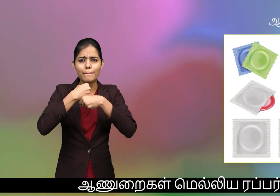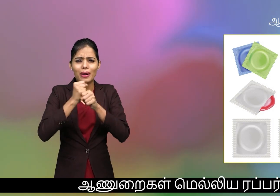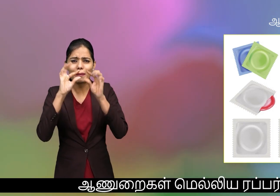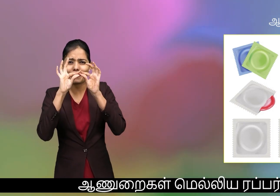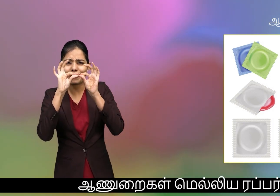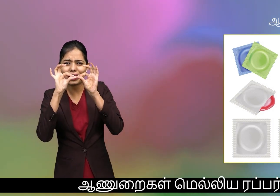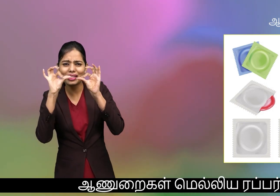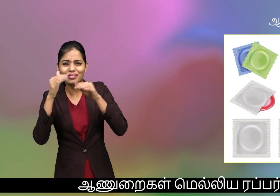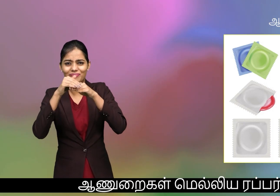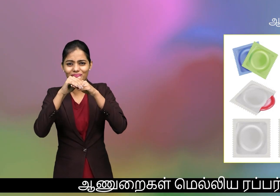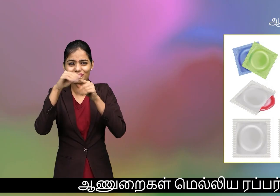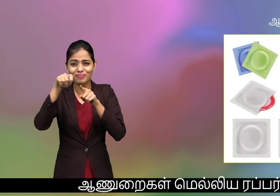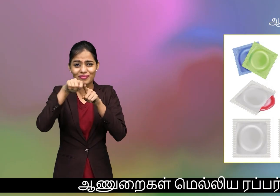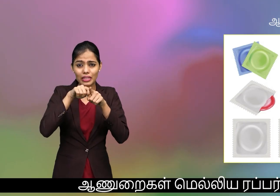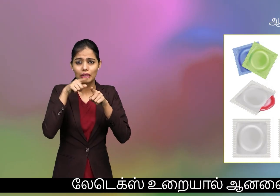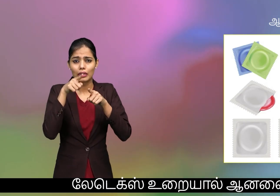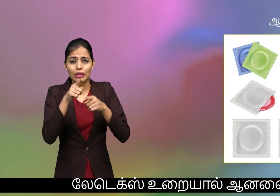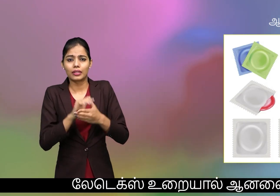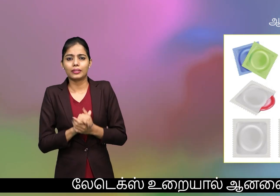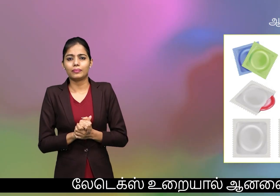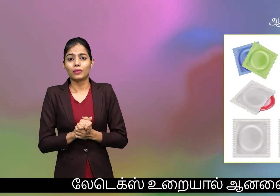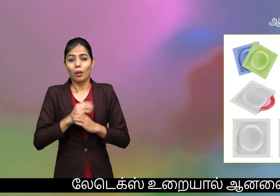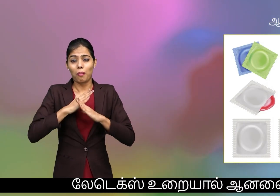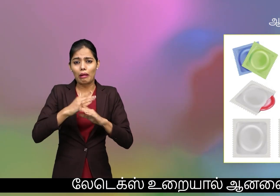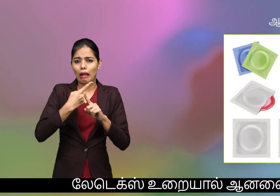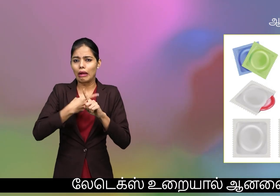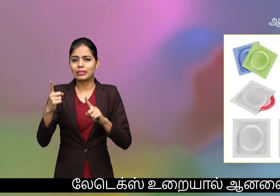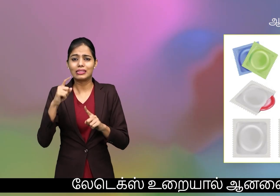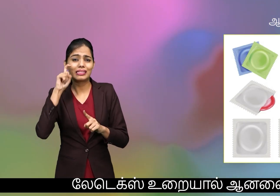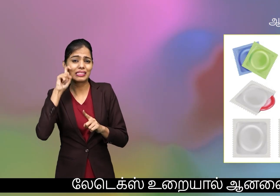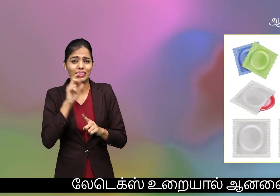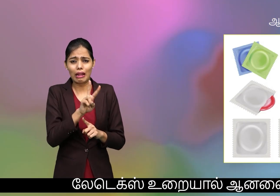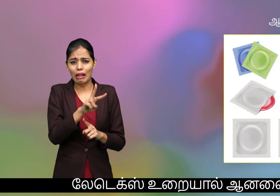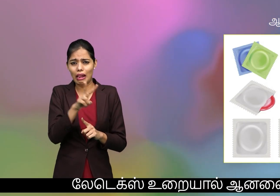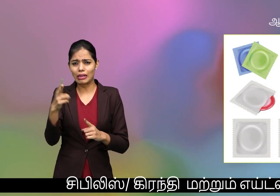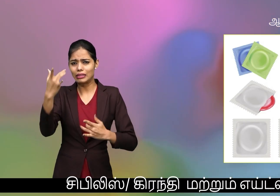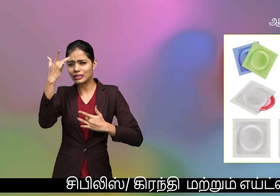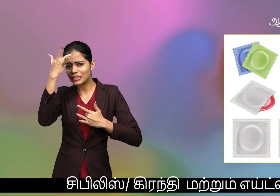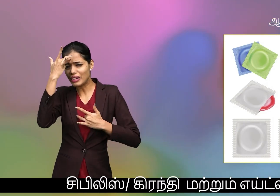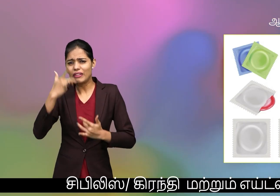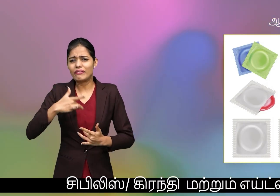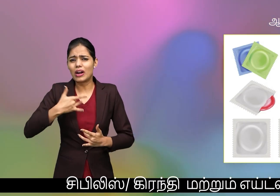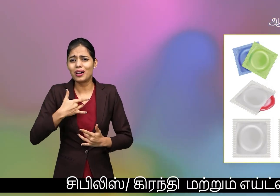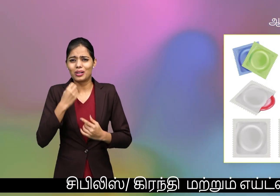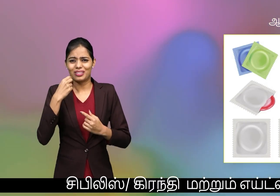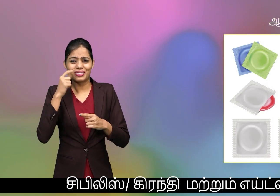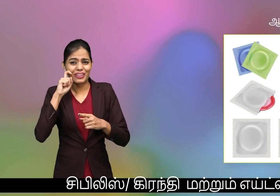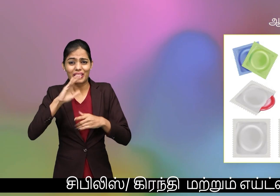ஆணுறைகள் மெல்லிய ரப்பர் அல்லது லாக்டக்ஸ் உறைகளால் ஆனவை மற்றும் சிபிலிஸ் அல்லது கிராந்தி